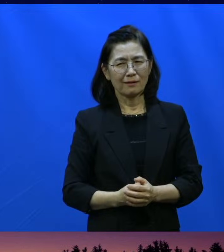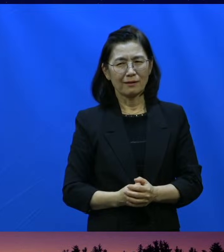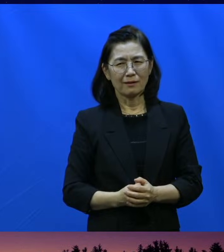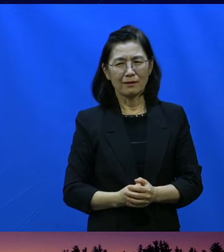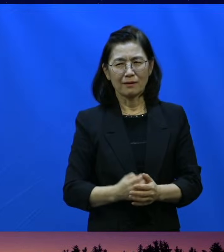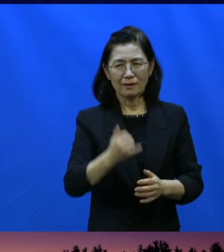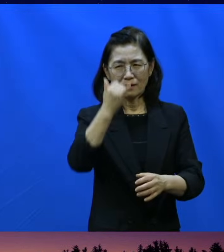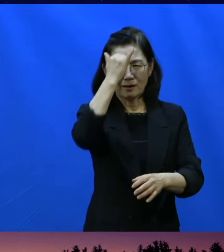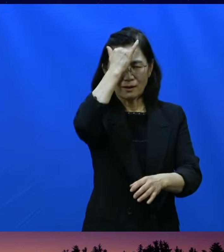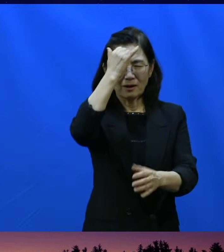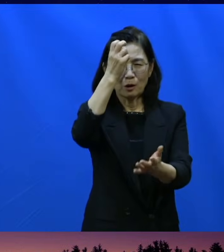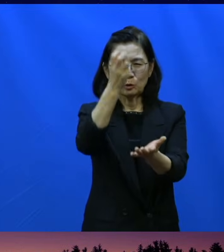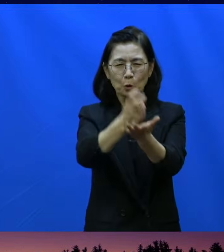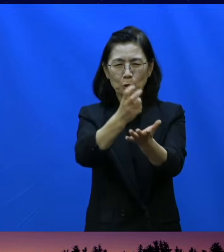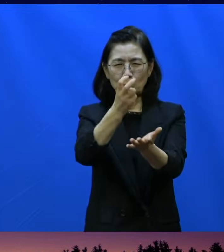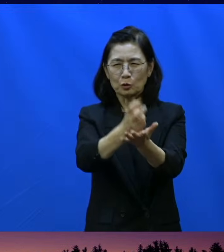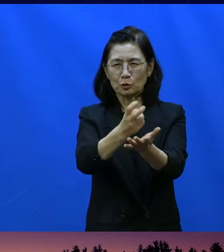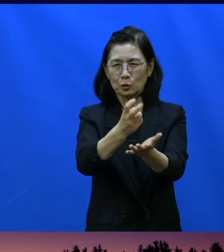더 뛰어난 사람도 많고요.